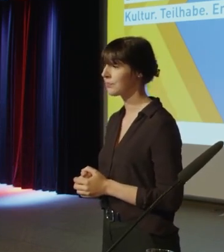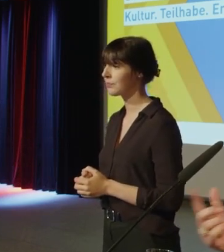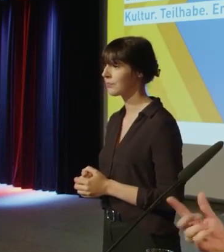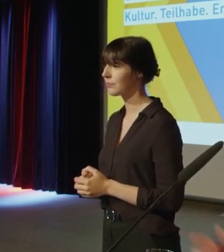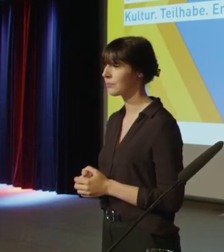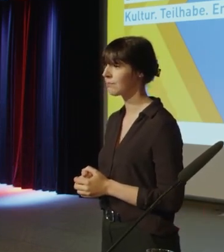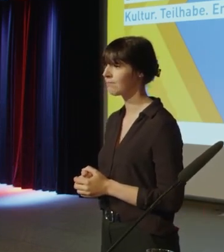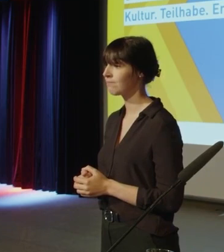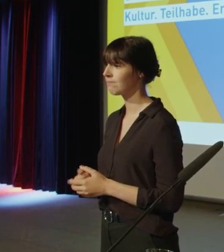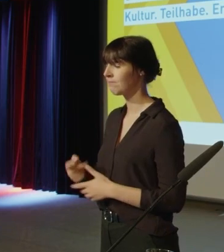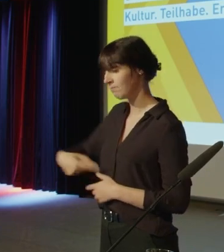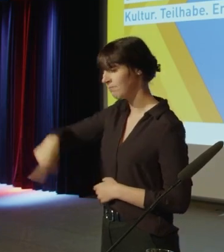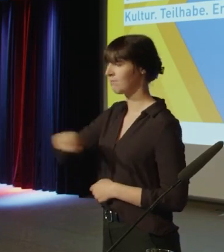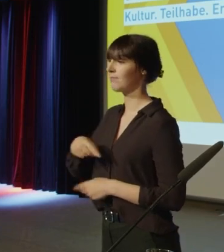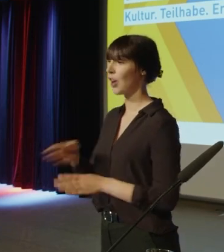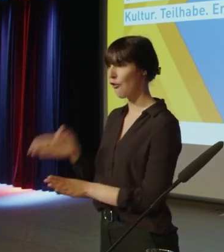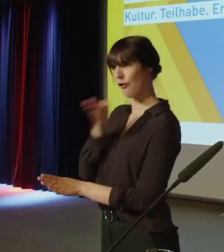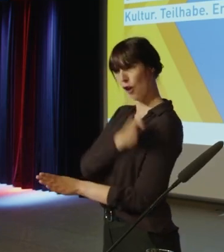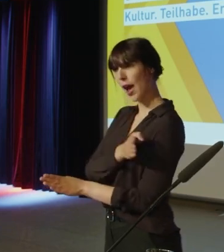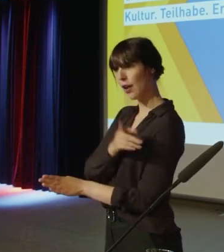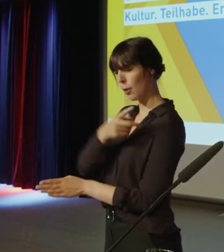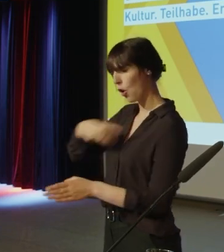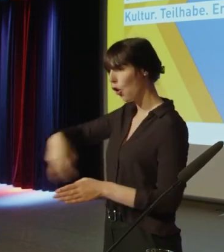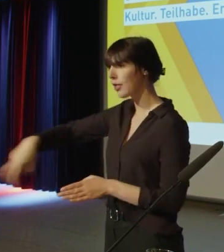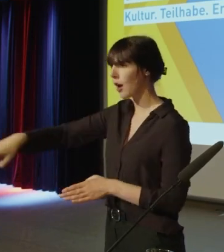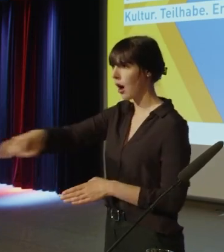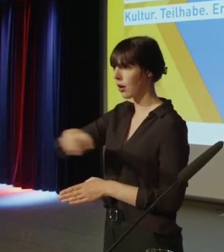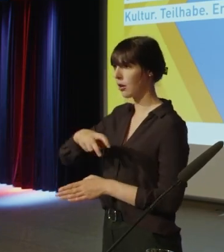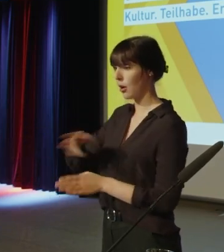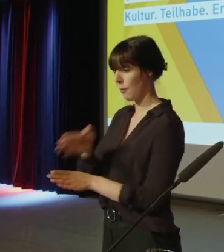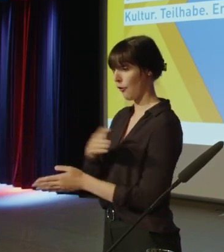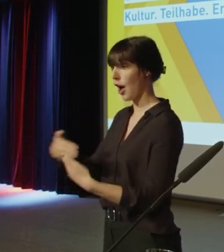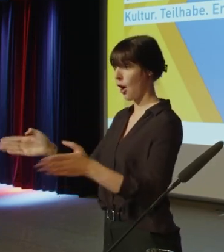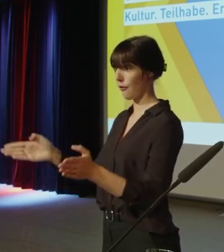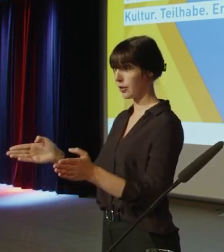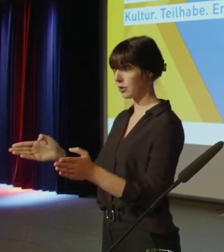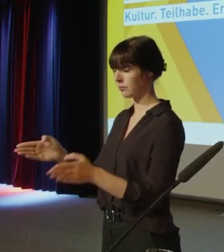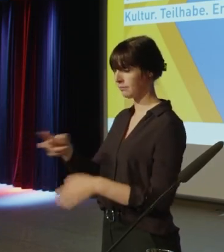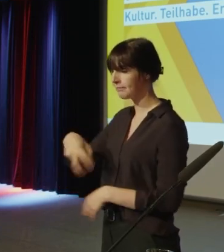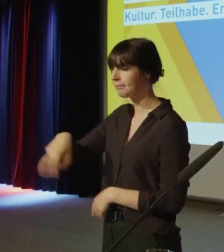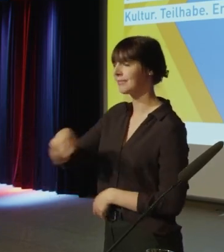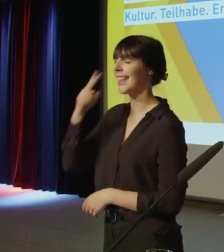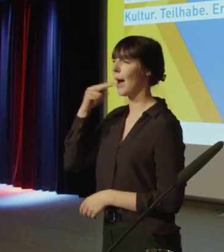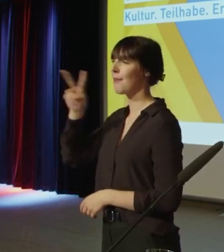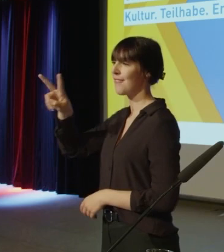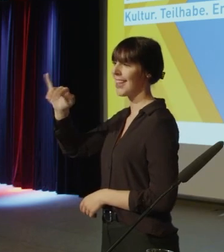unserem Vorabrundgang, den wir machen durften, der dann immer etwas hochtrabend VIP-Rundgang genannt